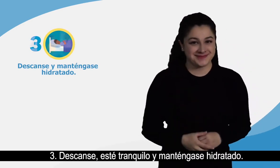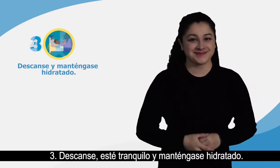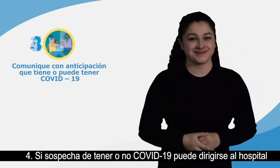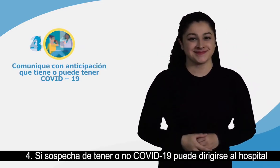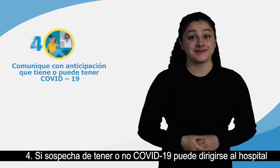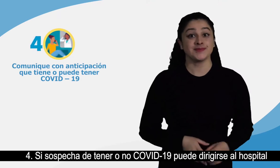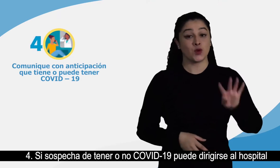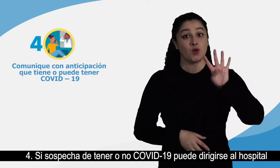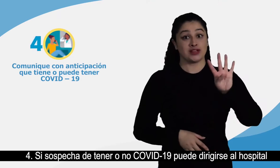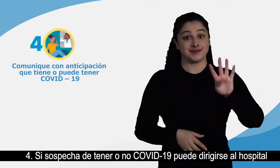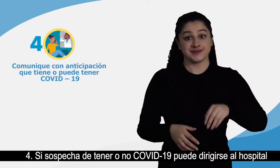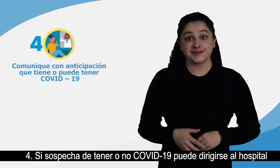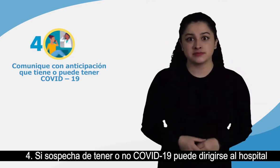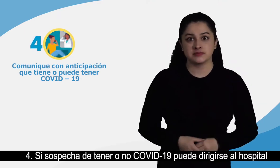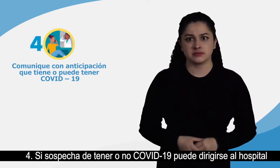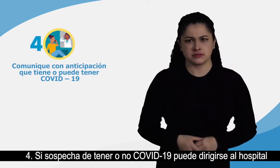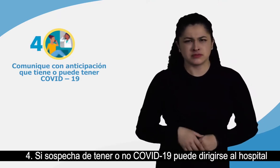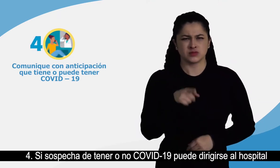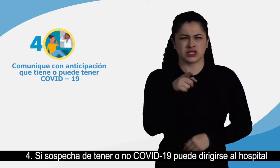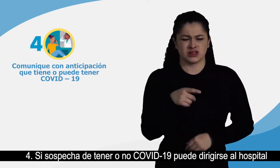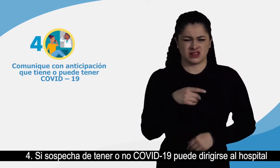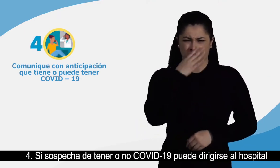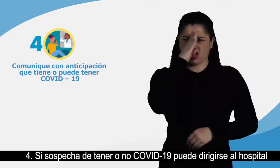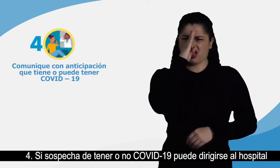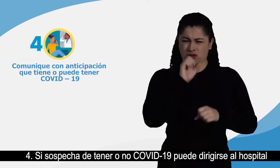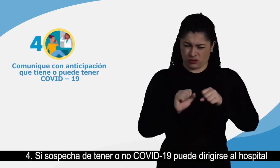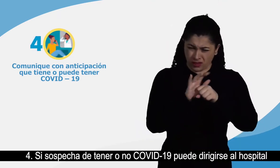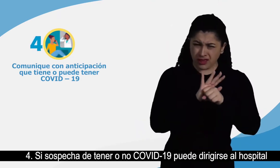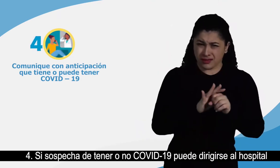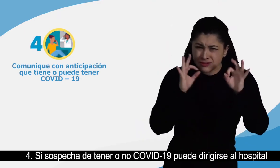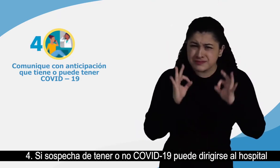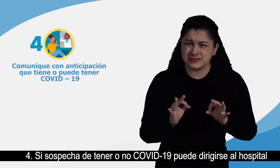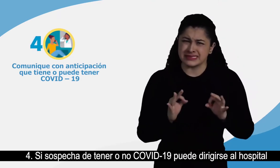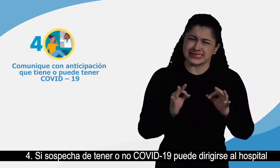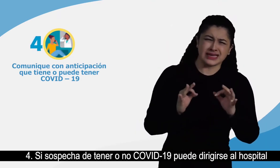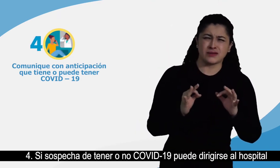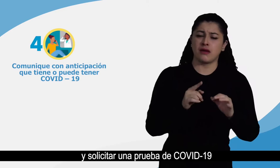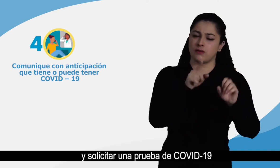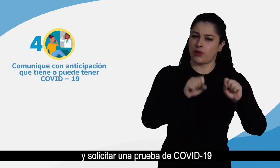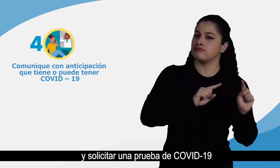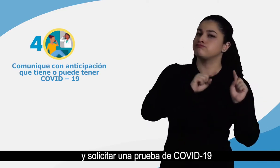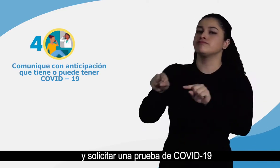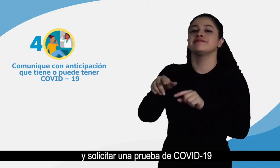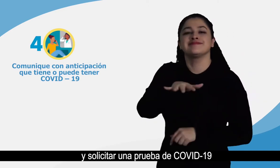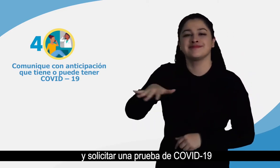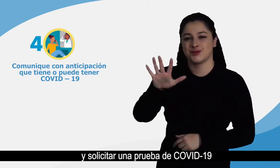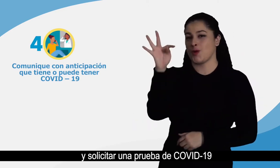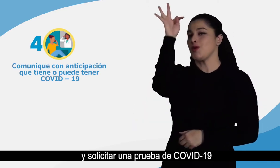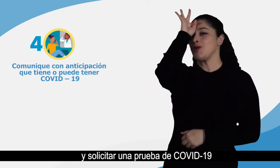4. Si sospecha de tener o no COVID-19, puede dirigirse al hospital y solicitar una prueba de COVID-19